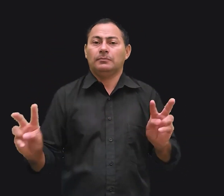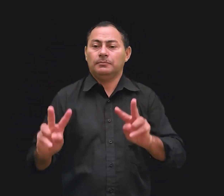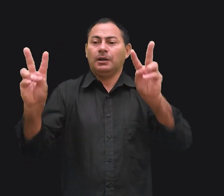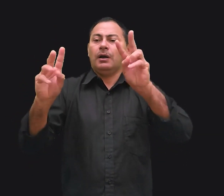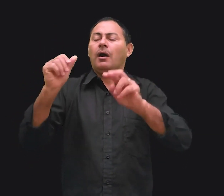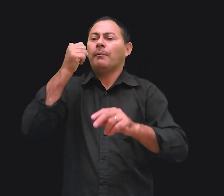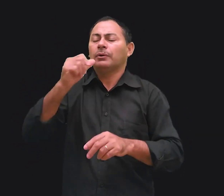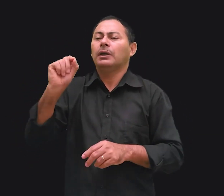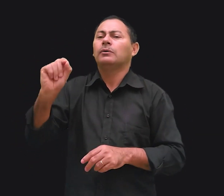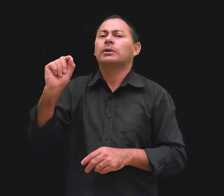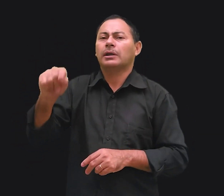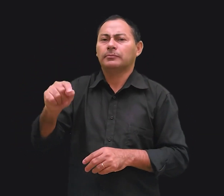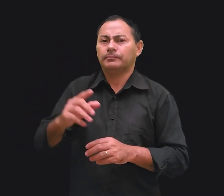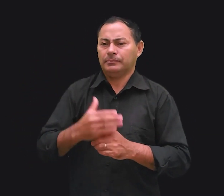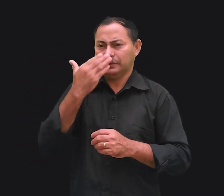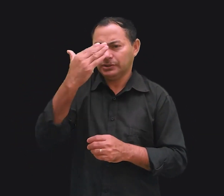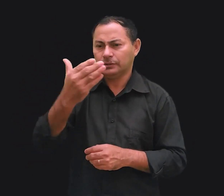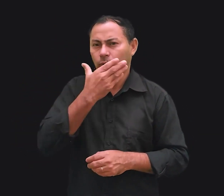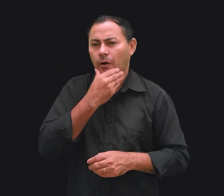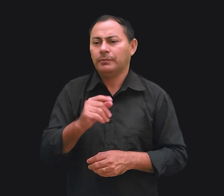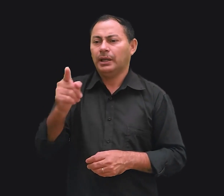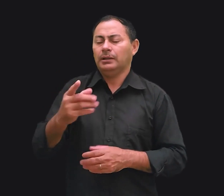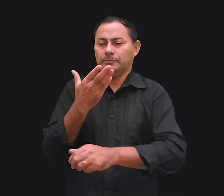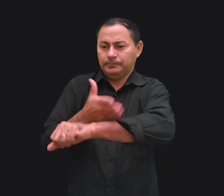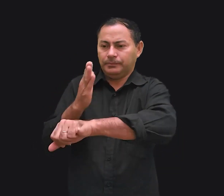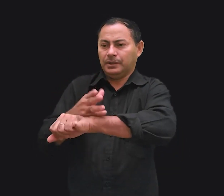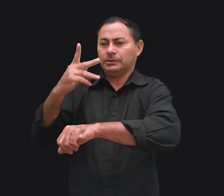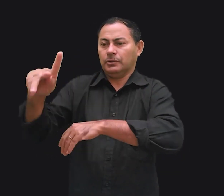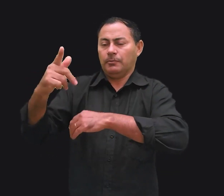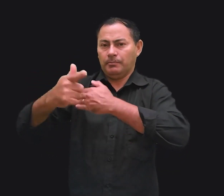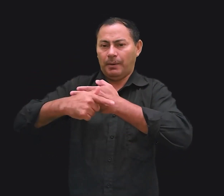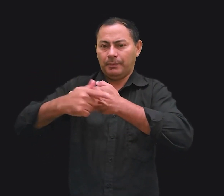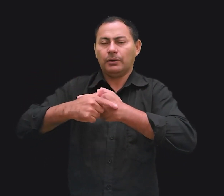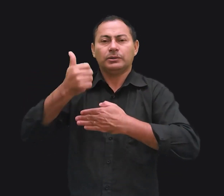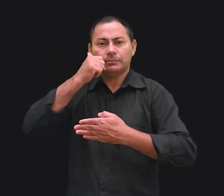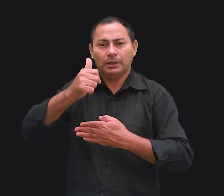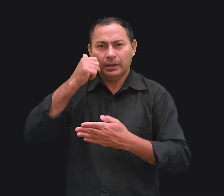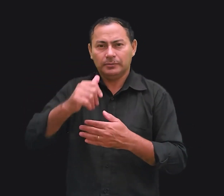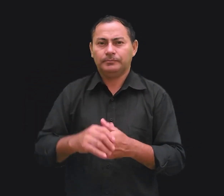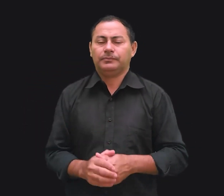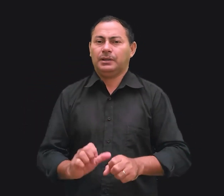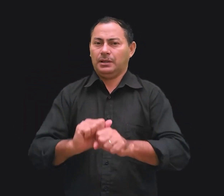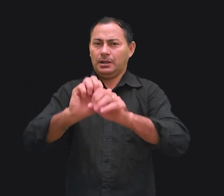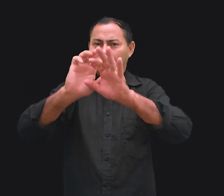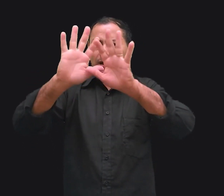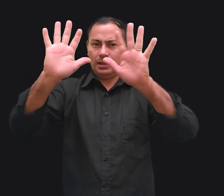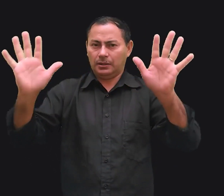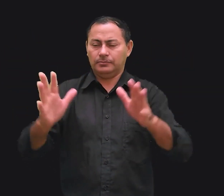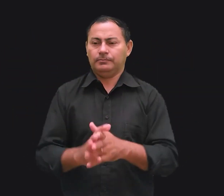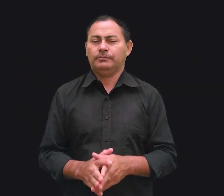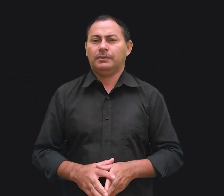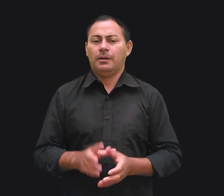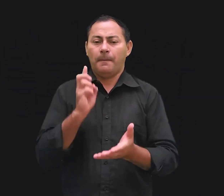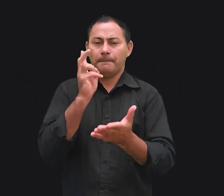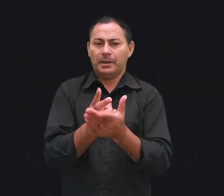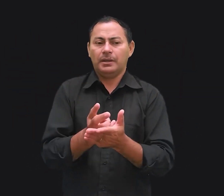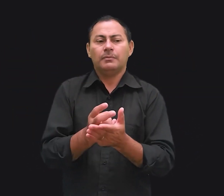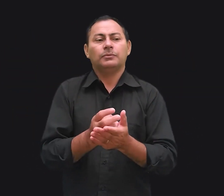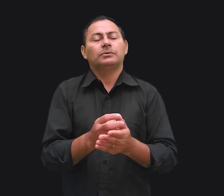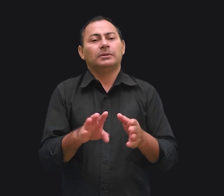que valorizará a mulher diante de um homem é ela exercer o seu papel de mulher. E é claro que o mesmo serve